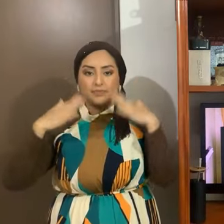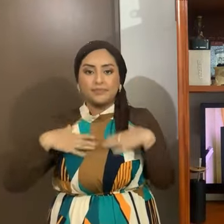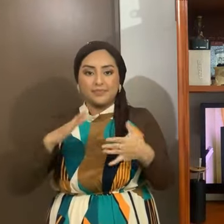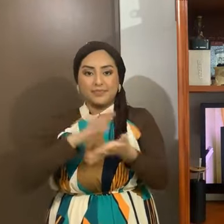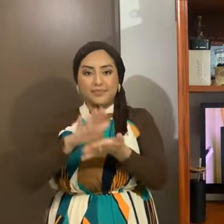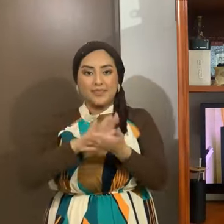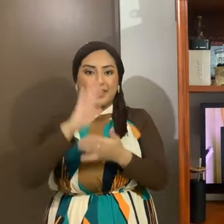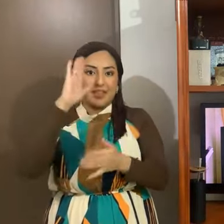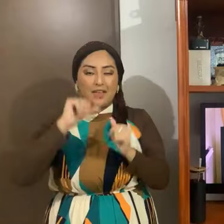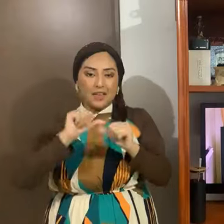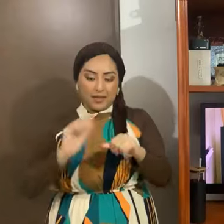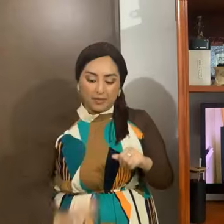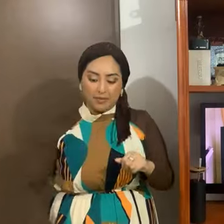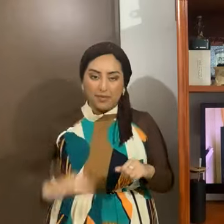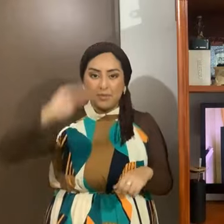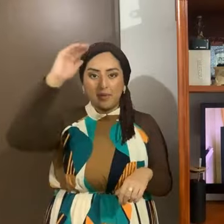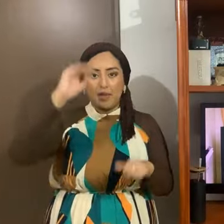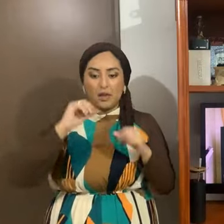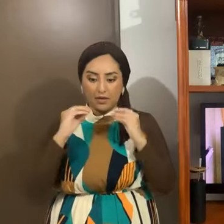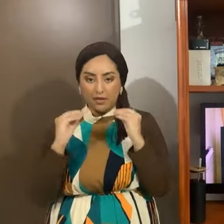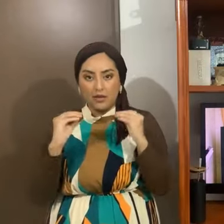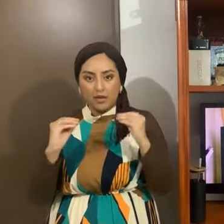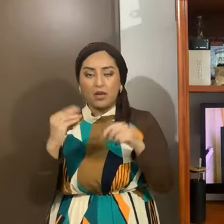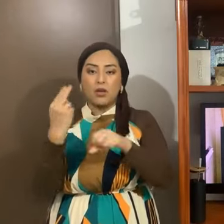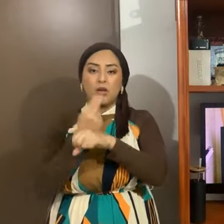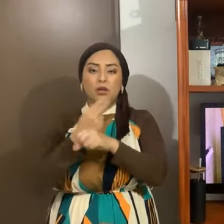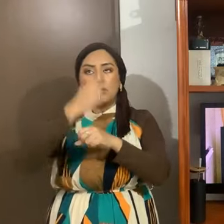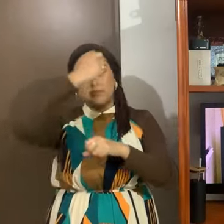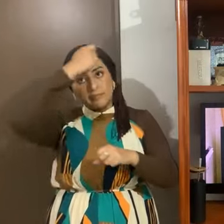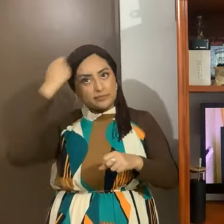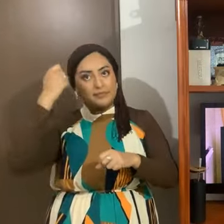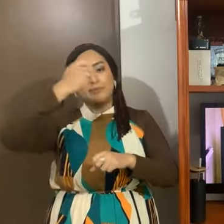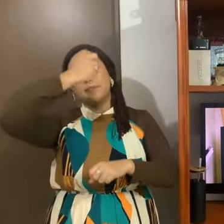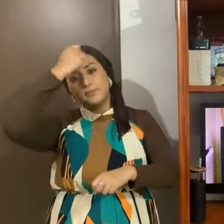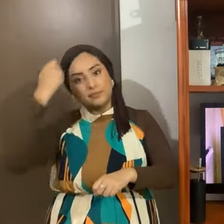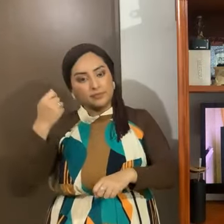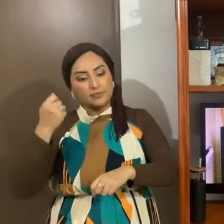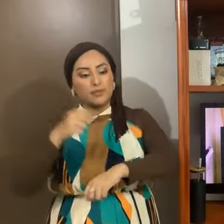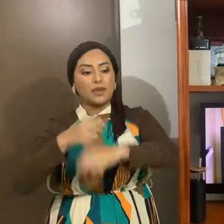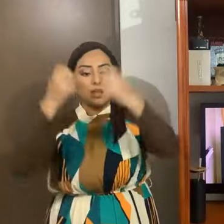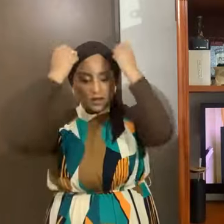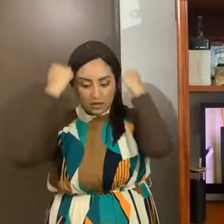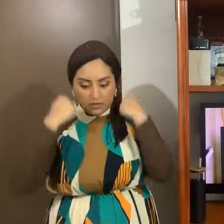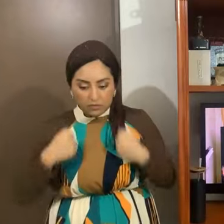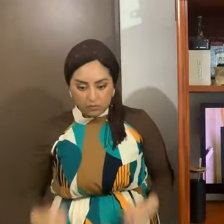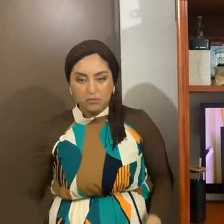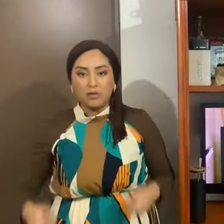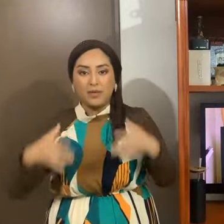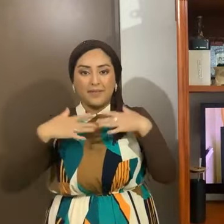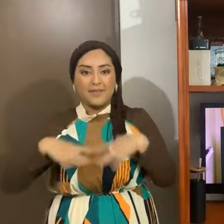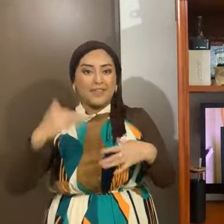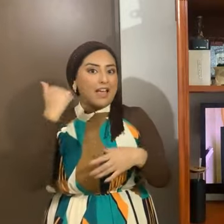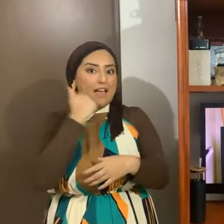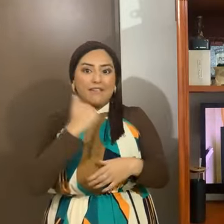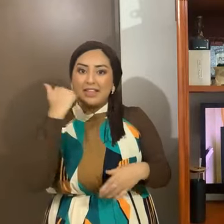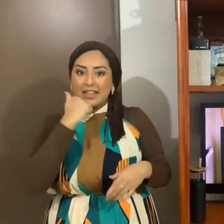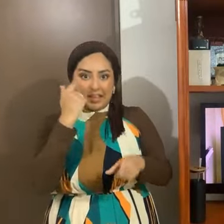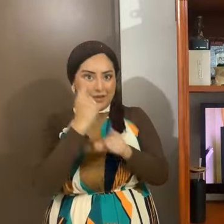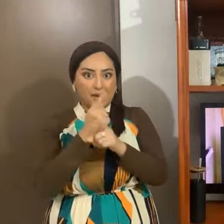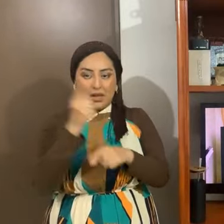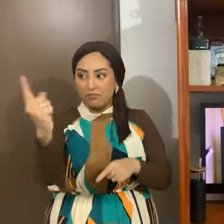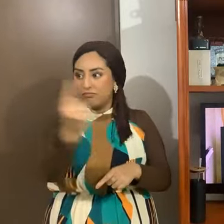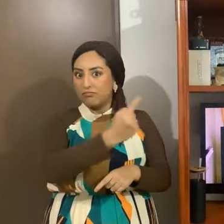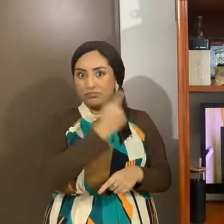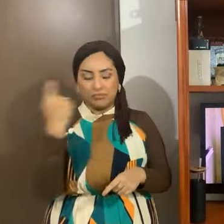cuando éramos pequeños nos enseñaron a arreglarnos, nos enseñaron a peinarnos, nos enseñaron a todo ese proceso que hacemos todos cada